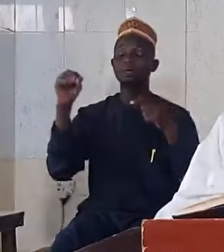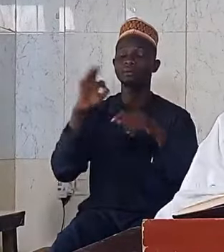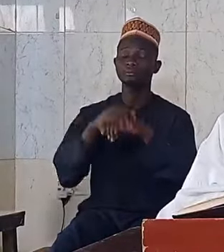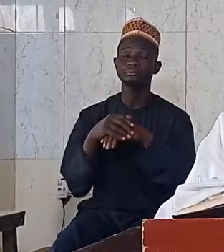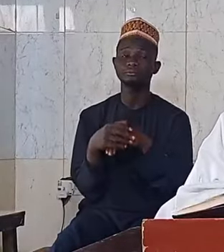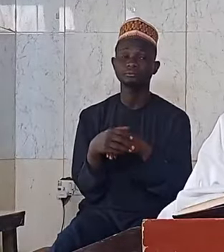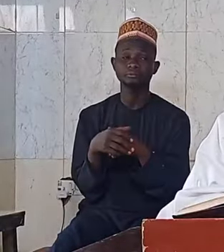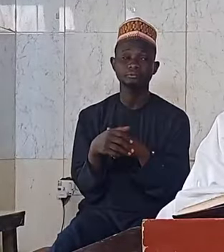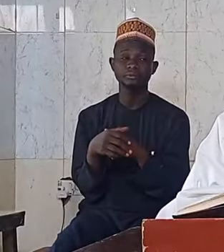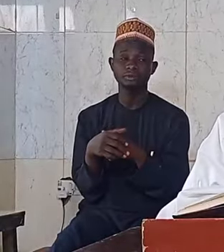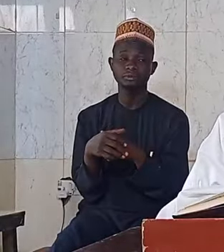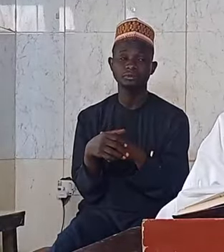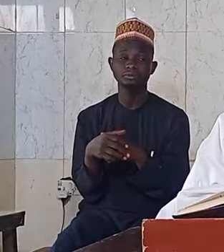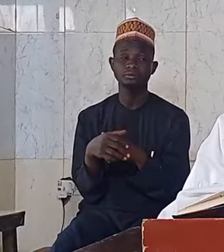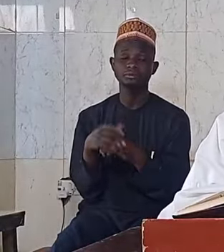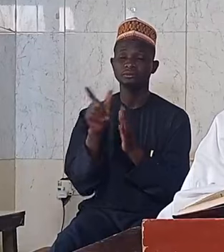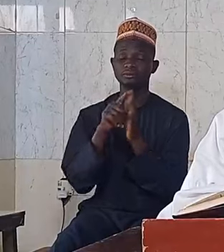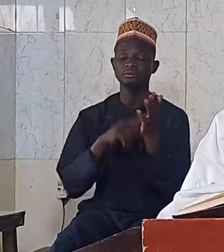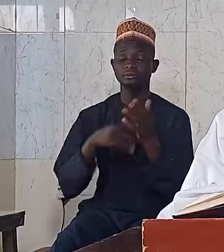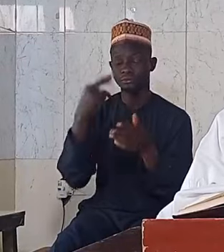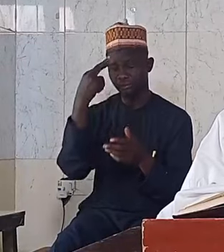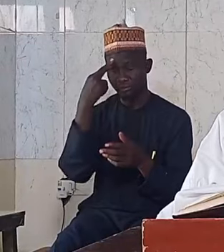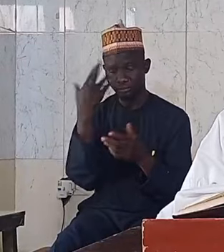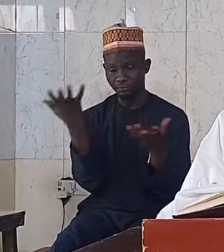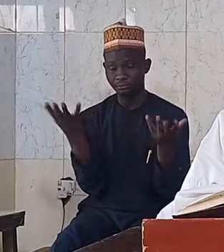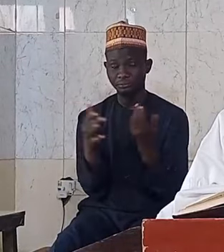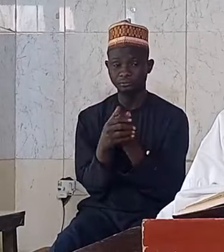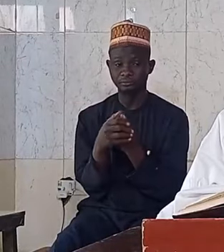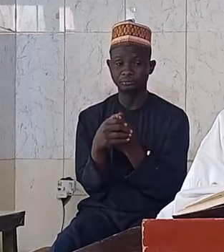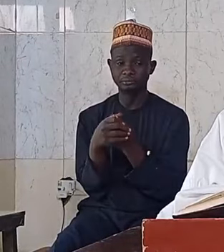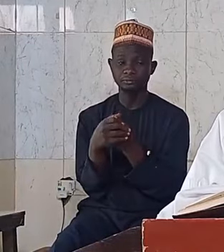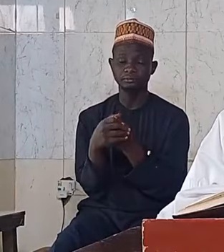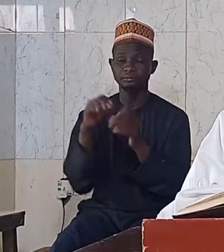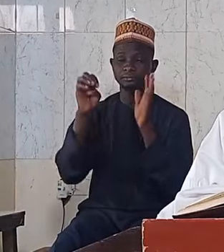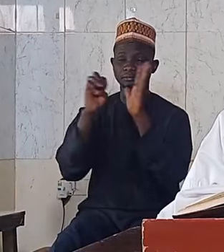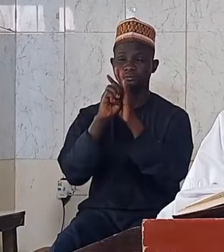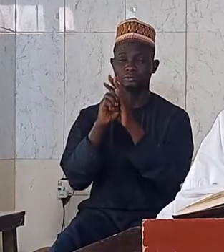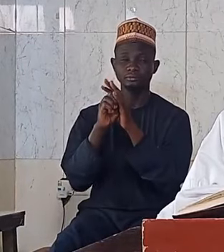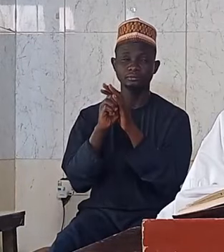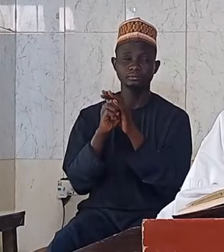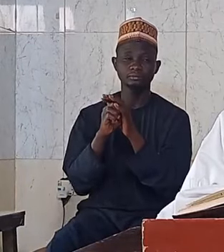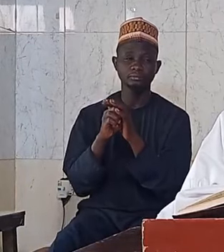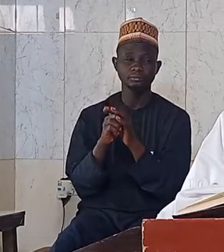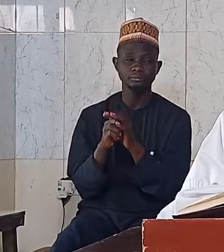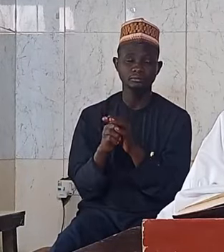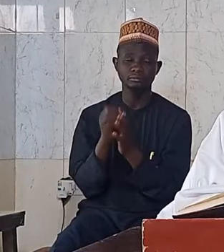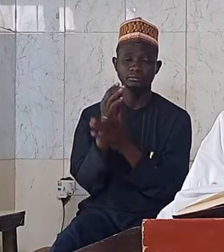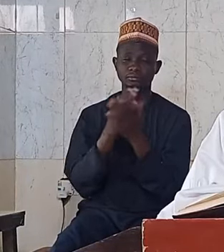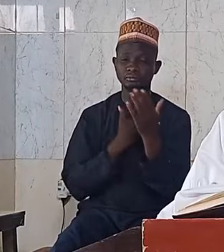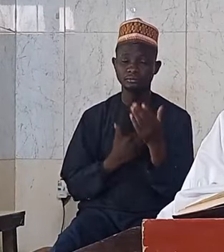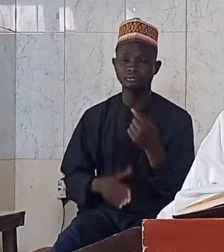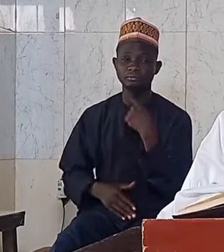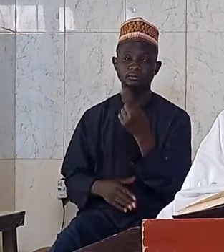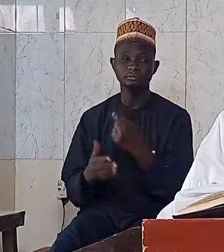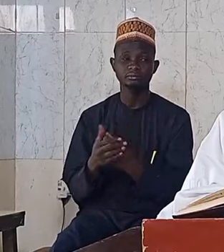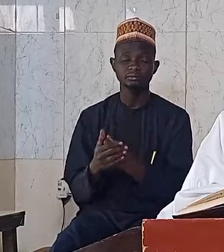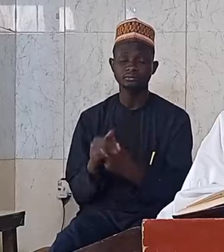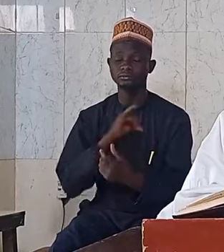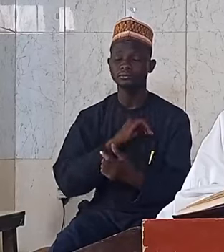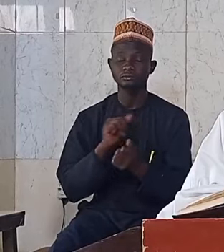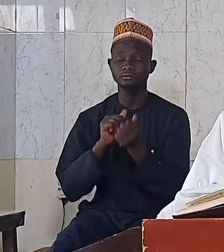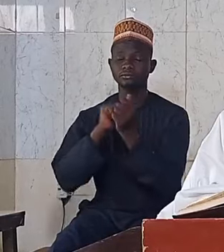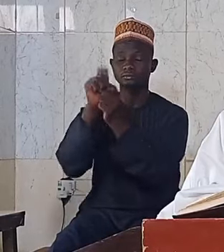yanzu na'at na'at sababi ba haqiqi ba misalin na'at haqiqi kamar mutum yace marartu